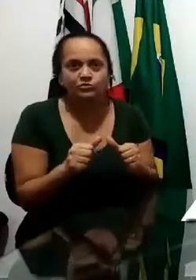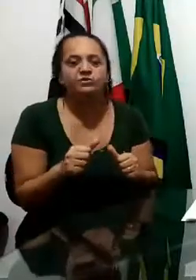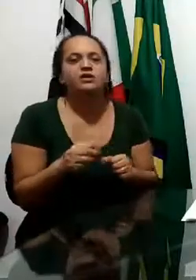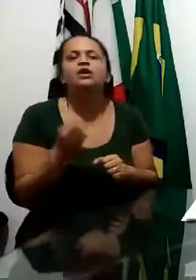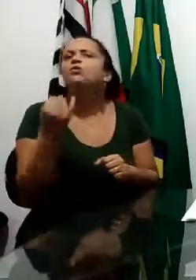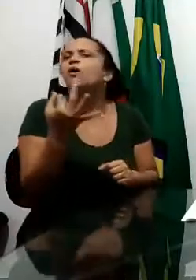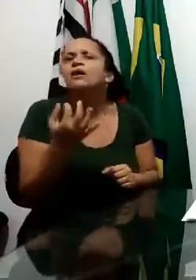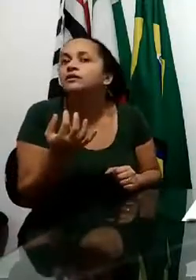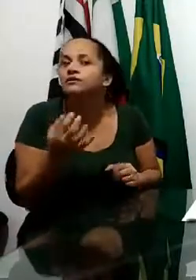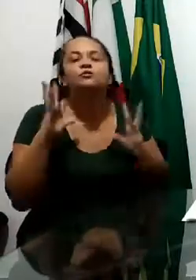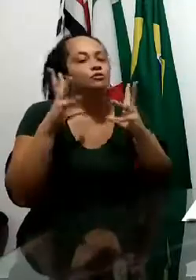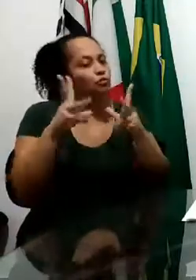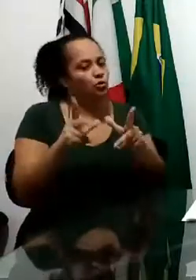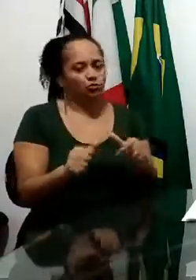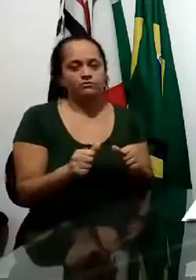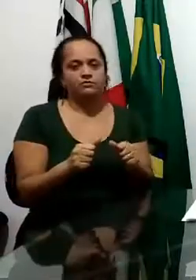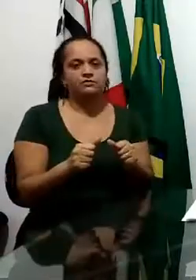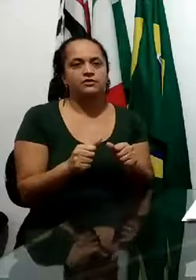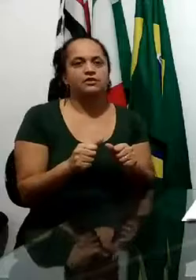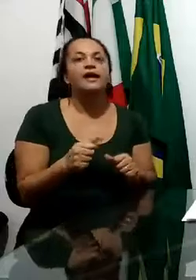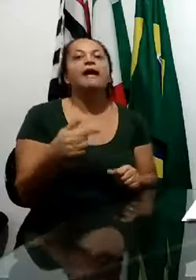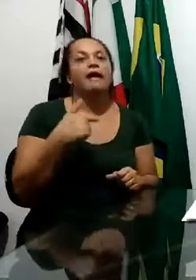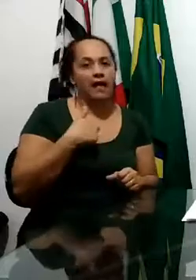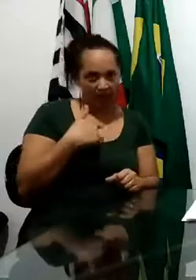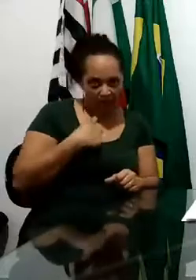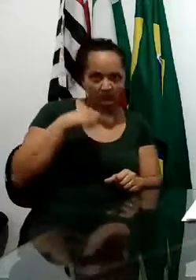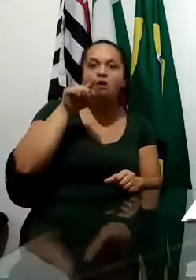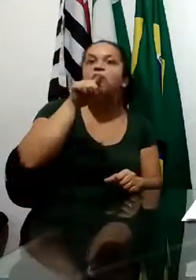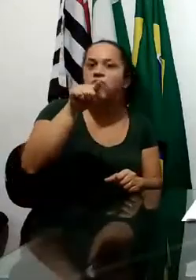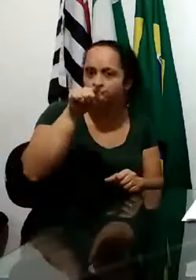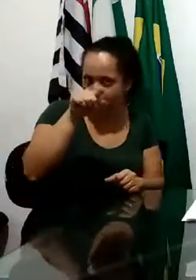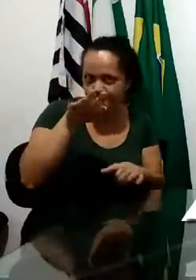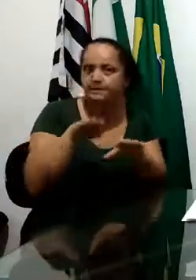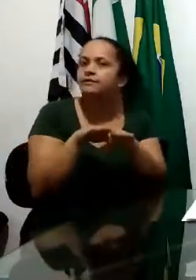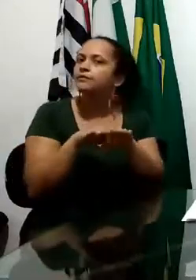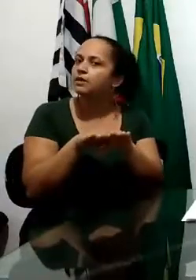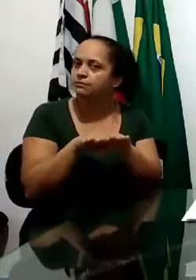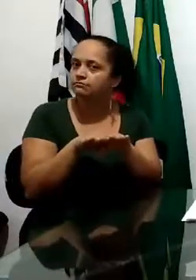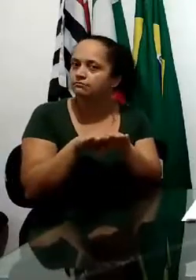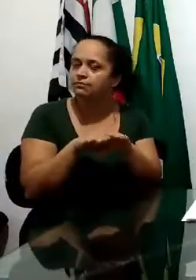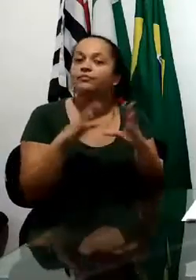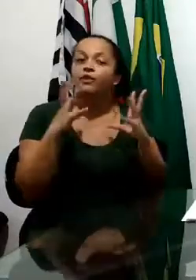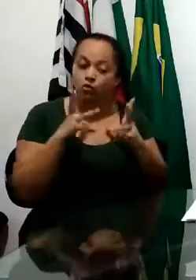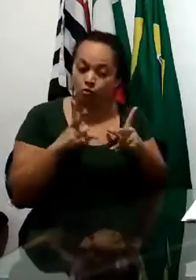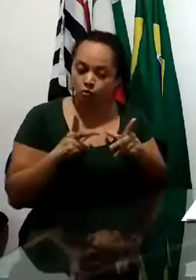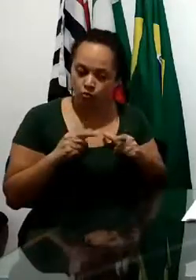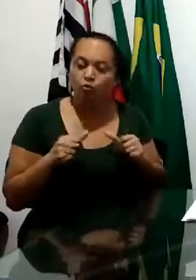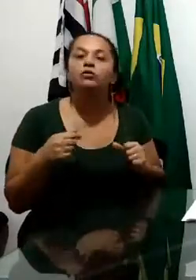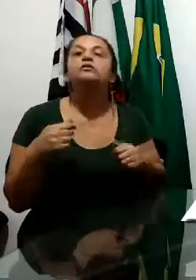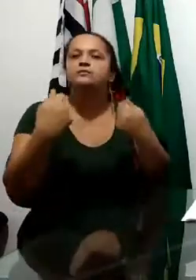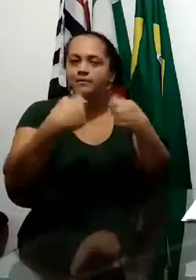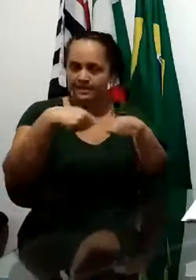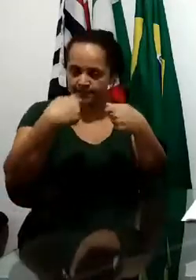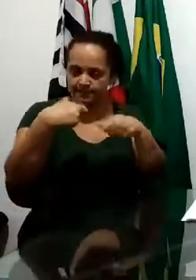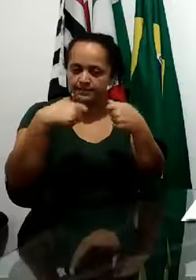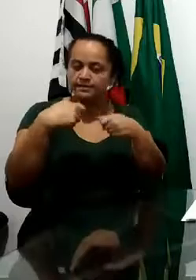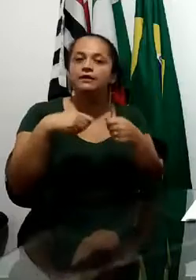está dizendo que é todos, isso inclui a mim e inclui a você. Todos nós